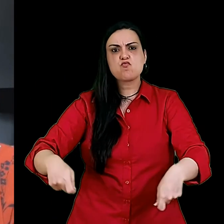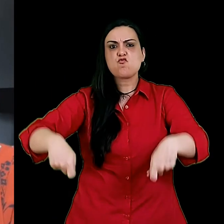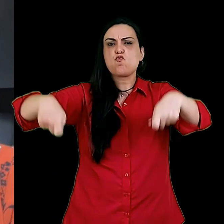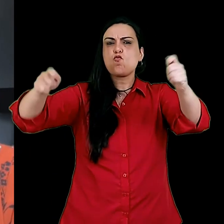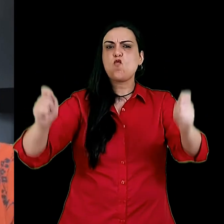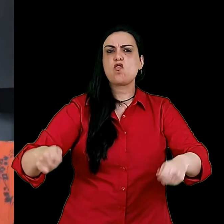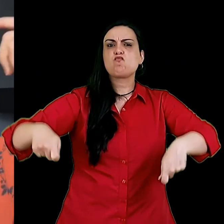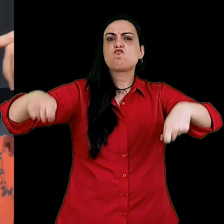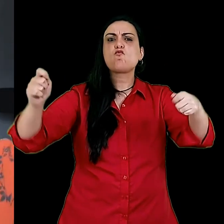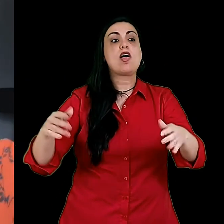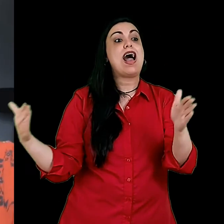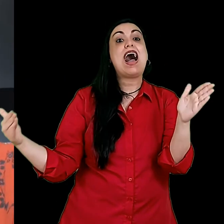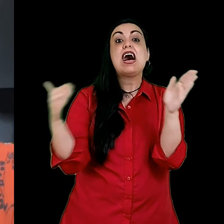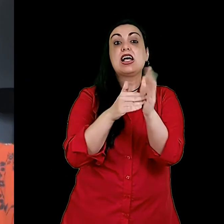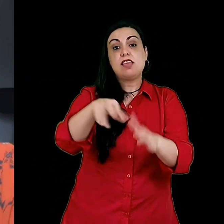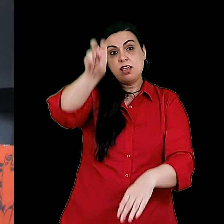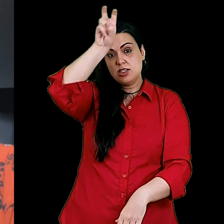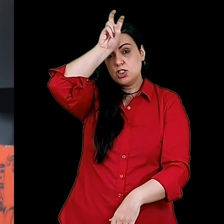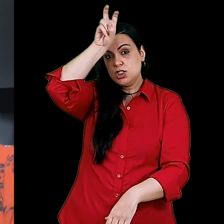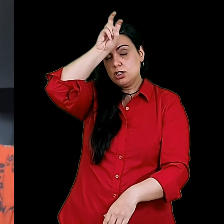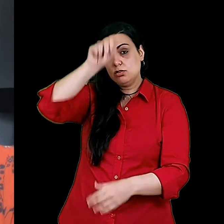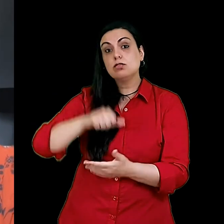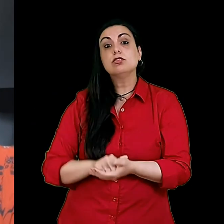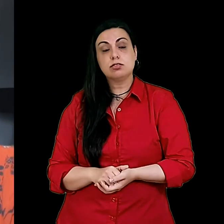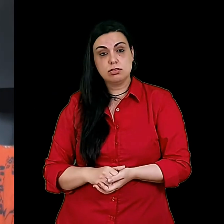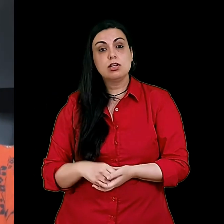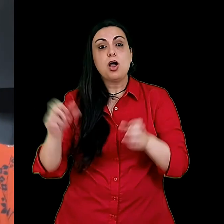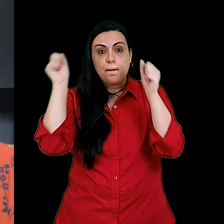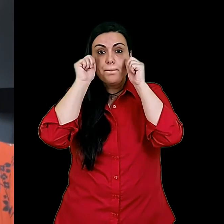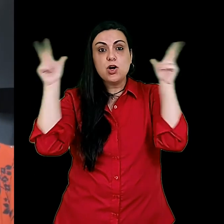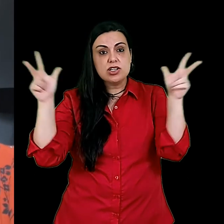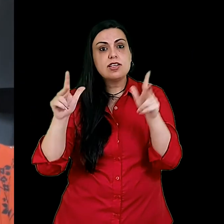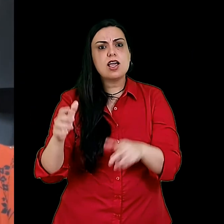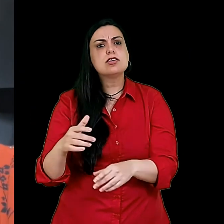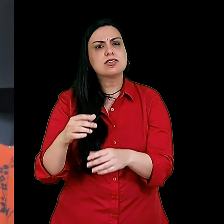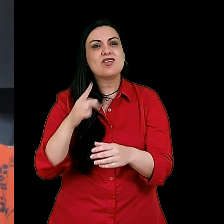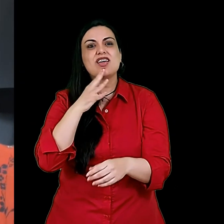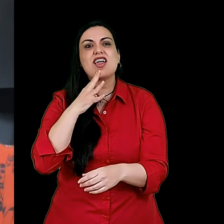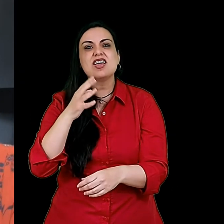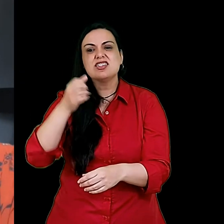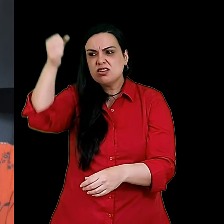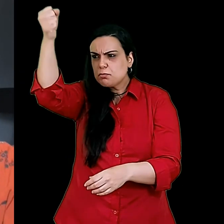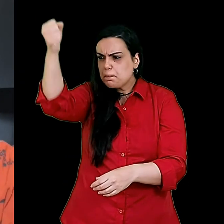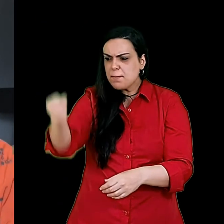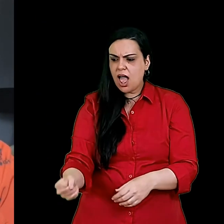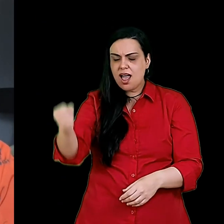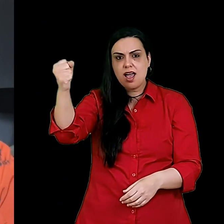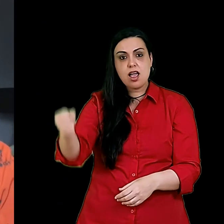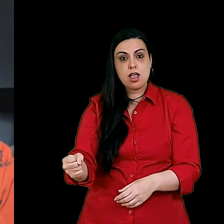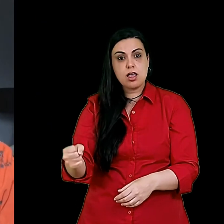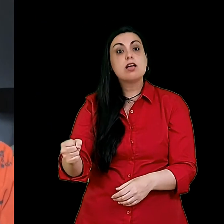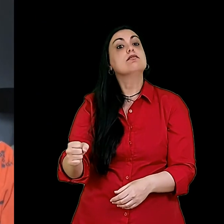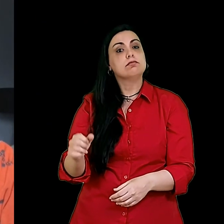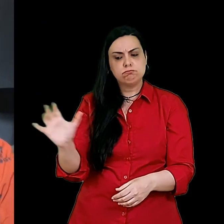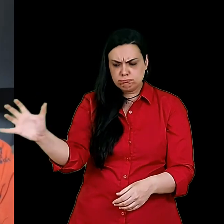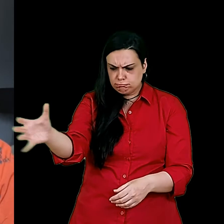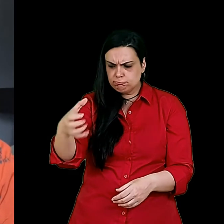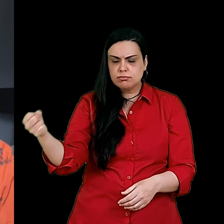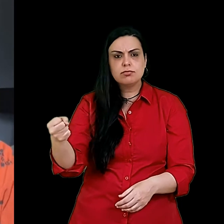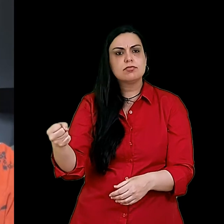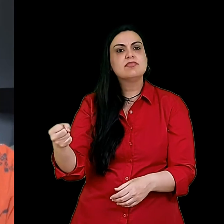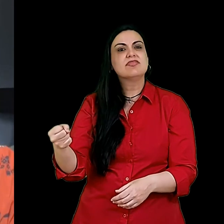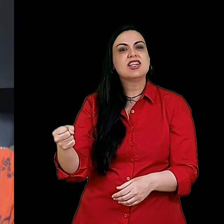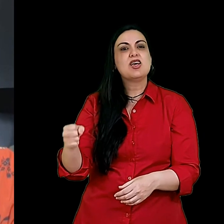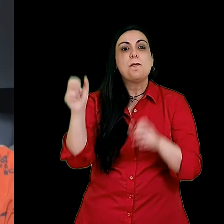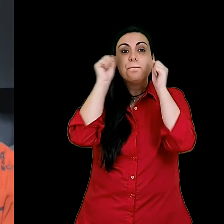um jumento e voltou à terra do Egito, porque Deus disse isso. E Moisés tomou o cajado em sua mão. Olha isso, eu